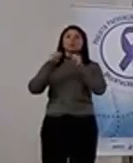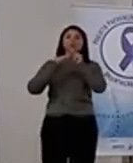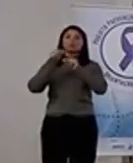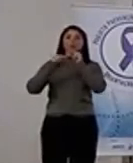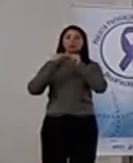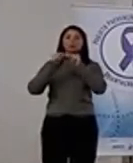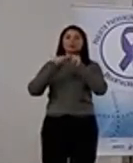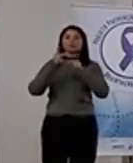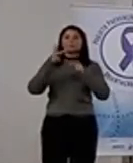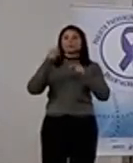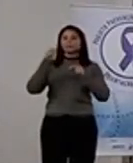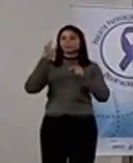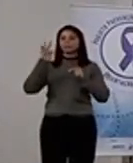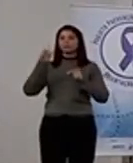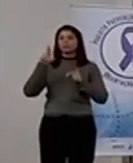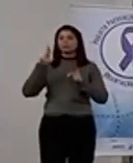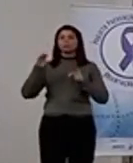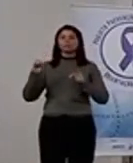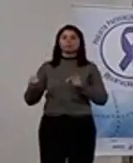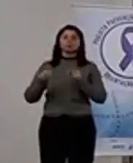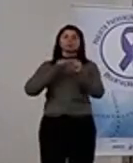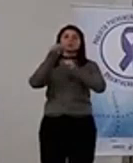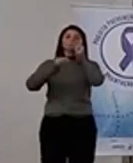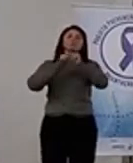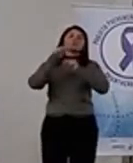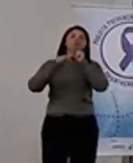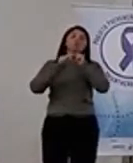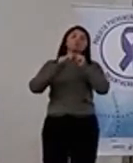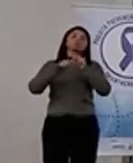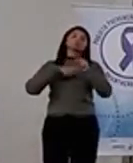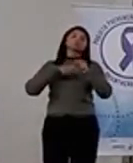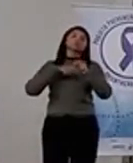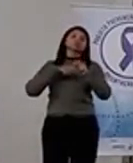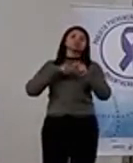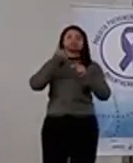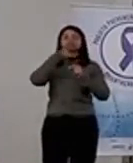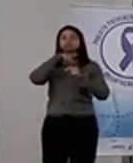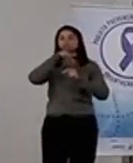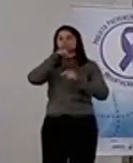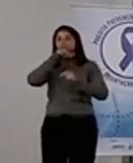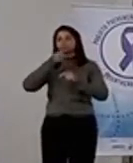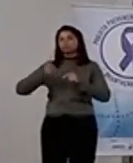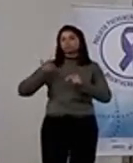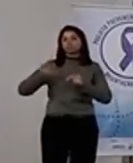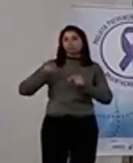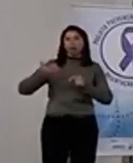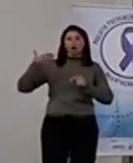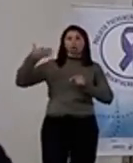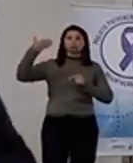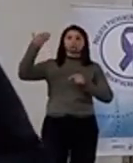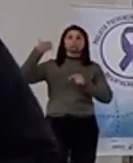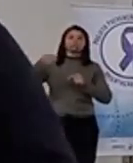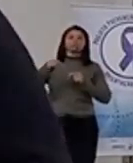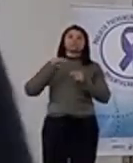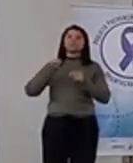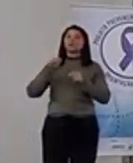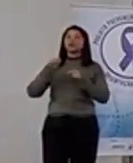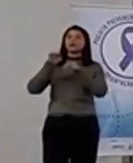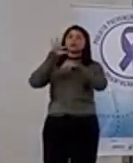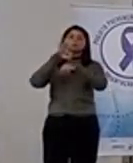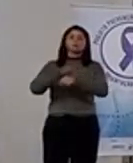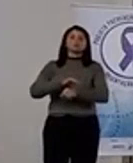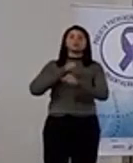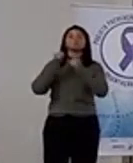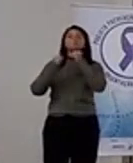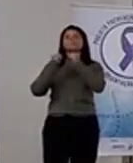de Patau. Essa síndrome também pode ter a ver com a idade paterna, a idade materna avançada, e ela é uma doença que, infelizmente,